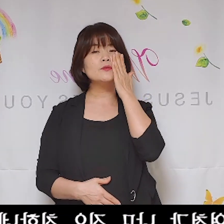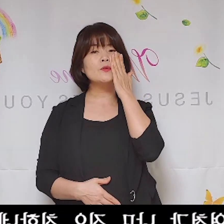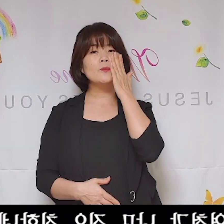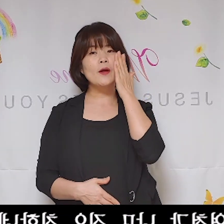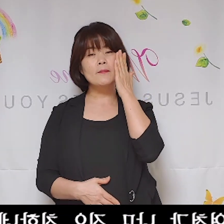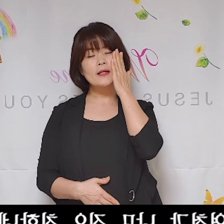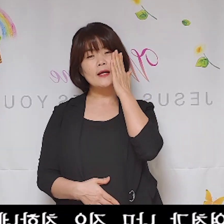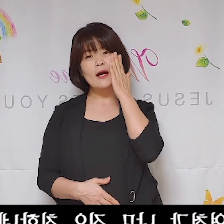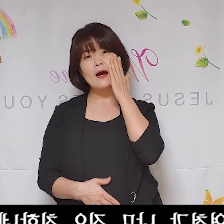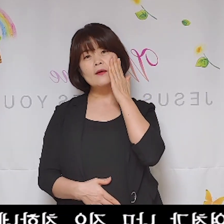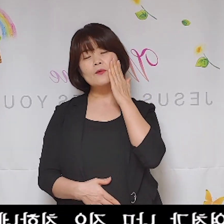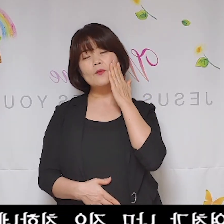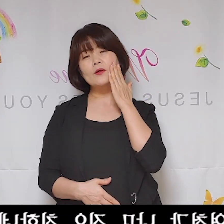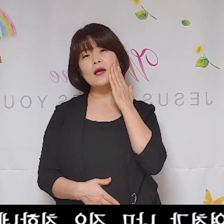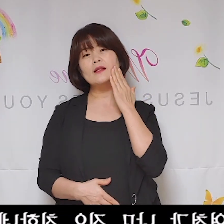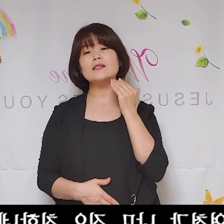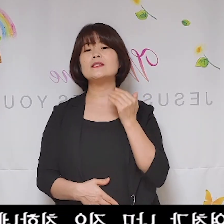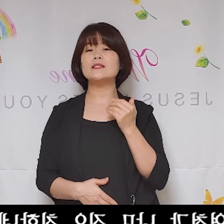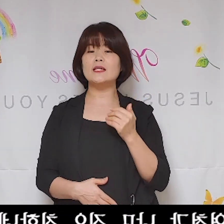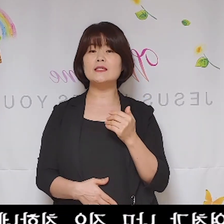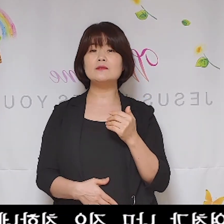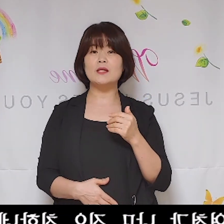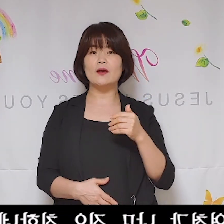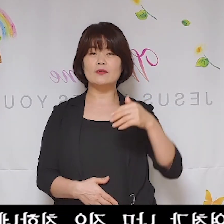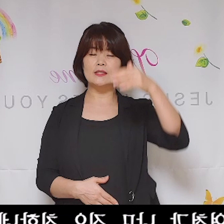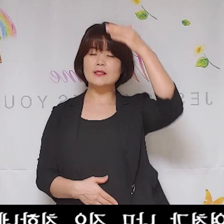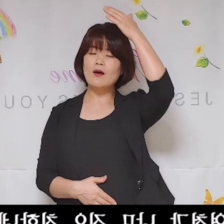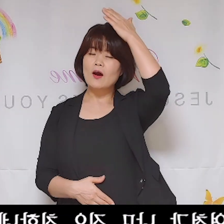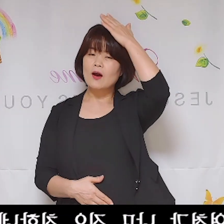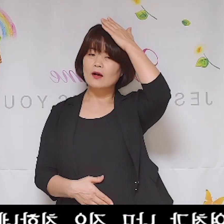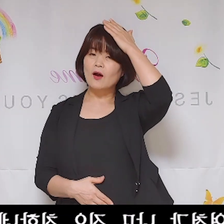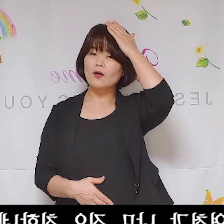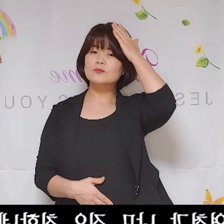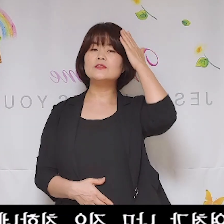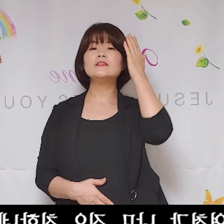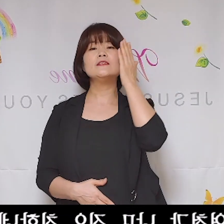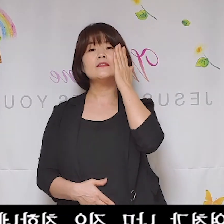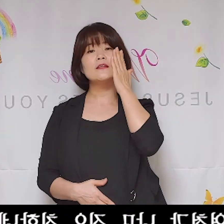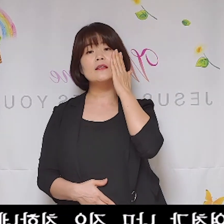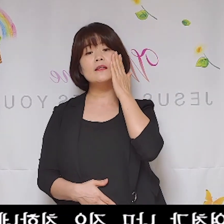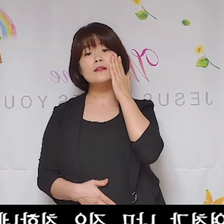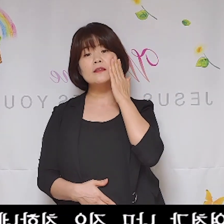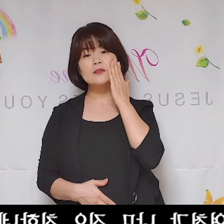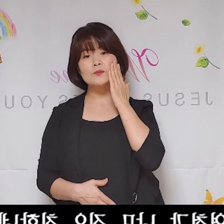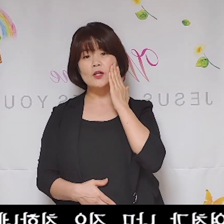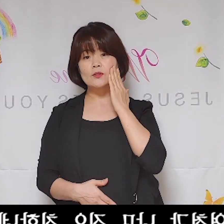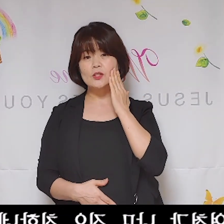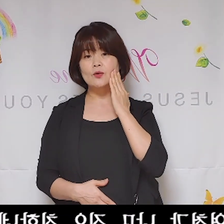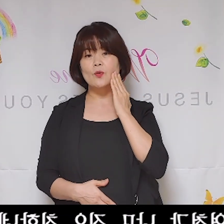오른쪽 뺨에다가 이렇게 대시는 게 기름이에요. 그래서 검은 기름